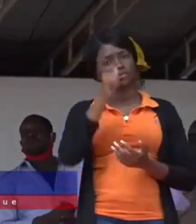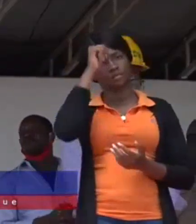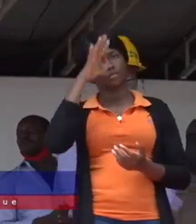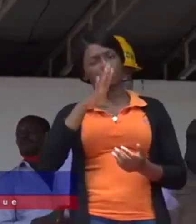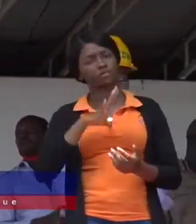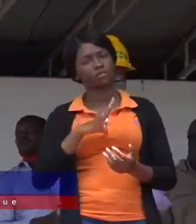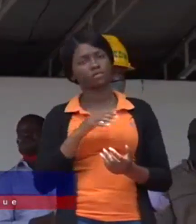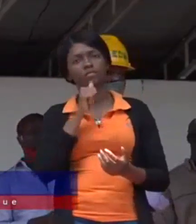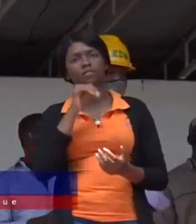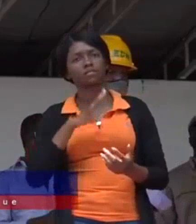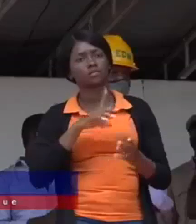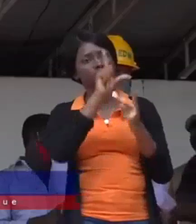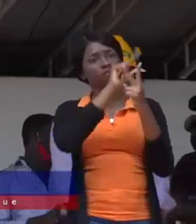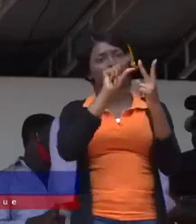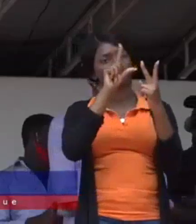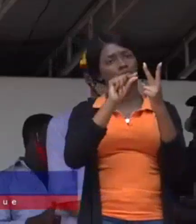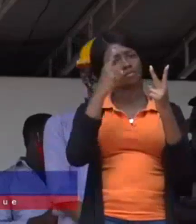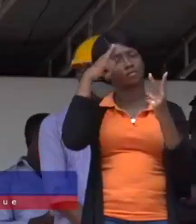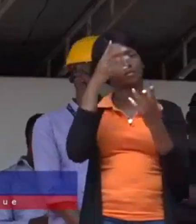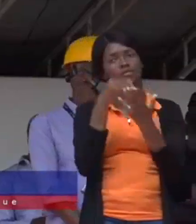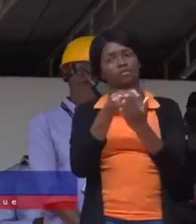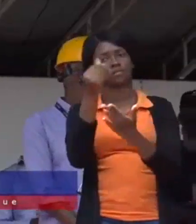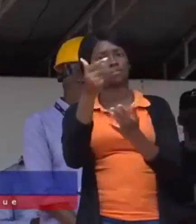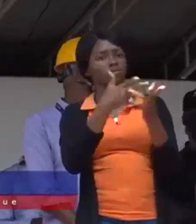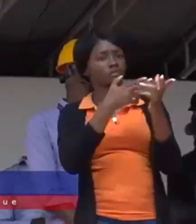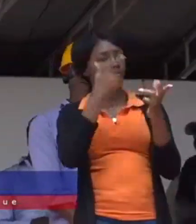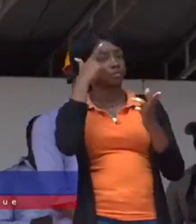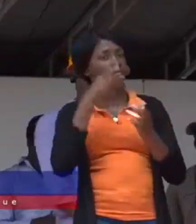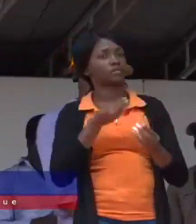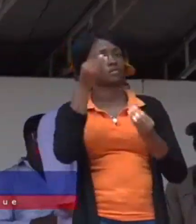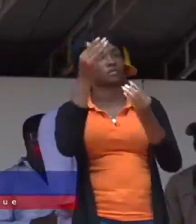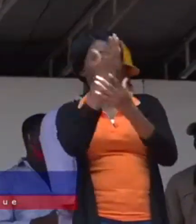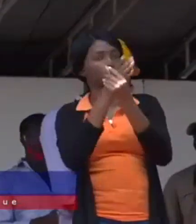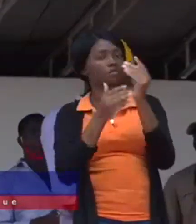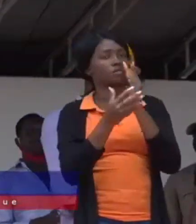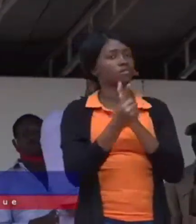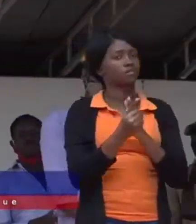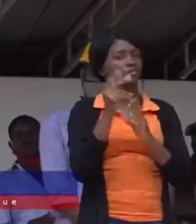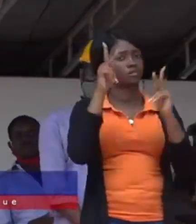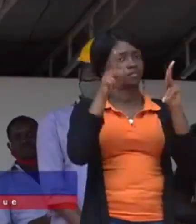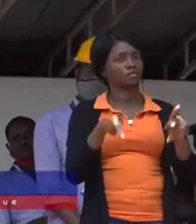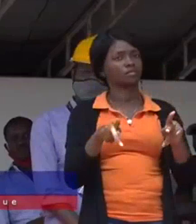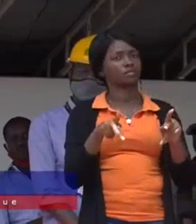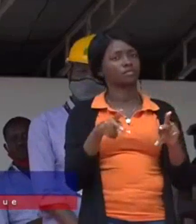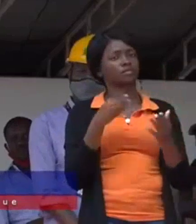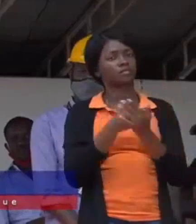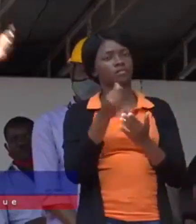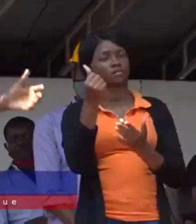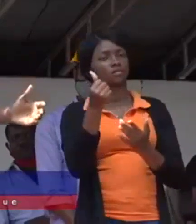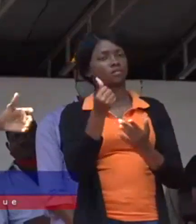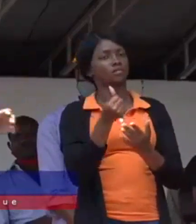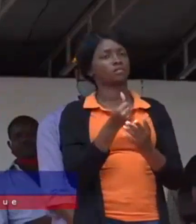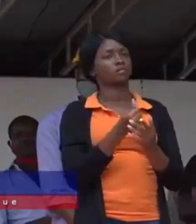choisit. Pour mon acheter ZAM, mettez dans main. Mon acheter